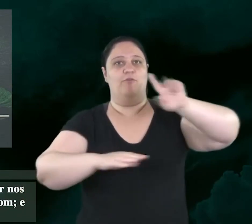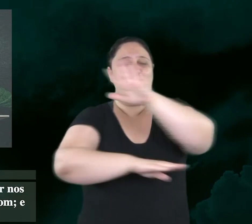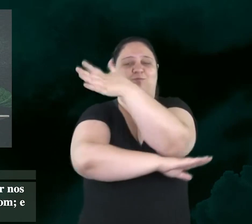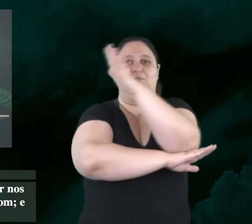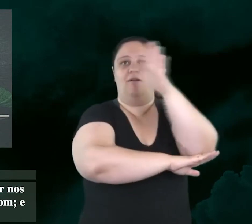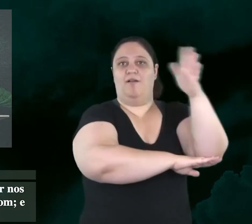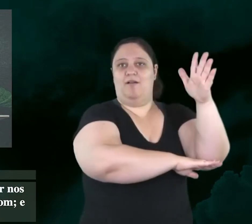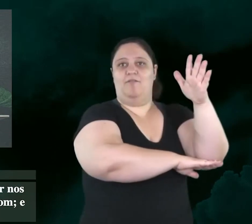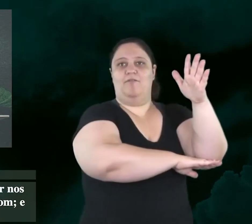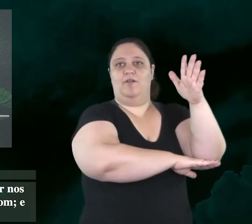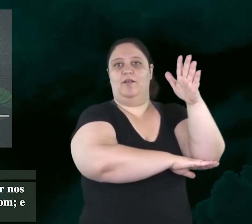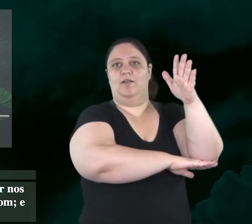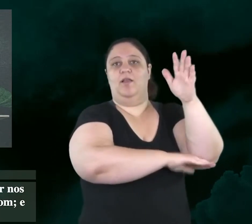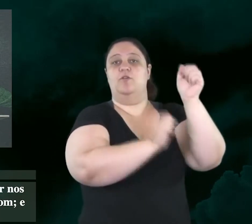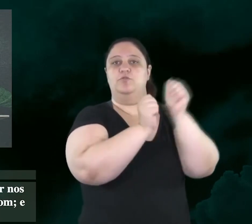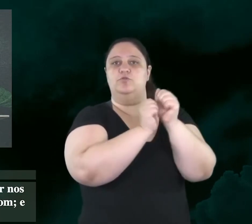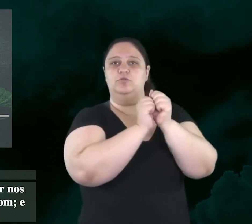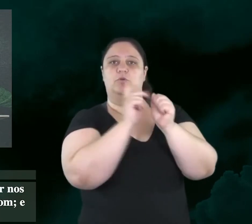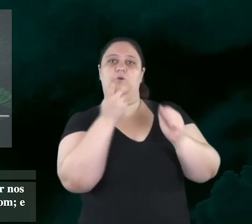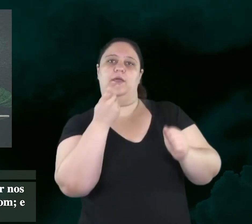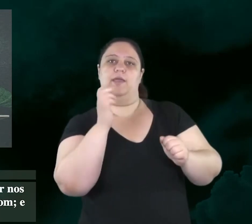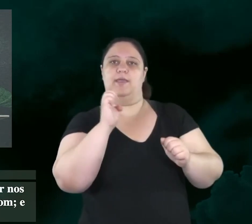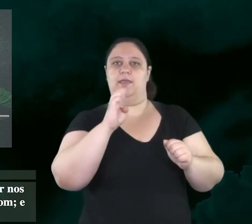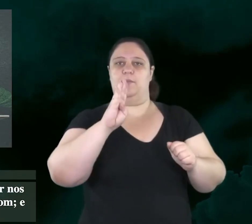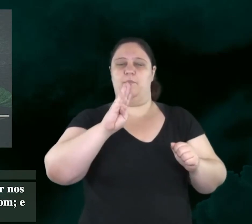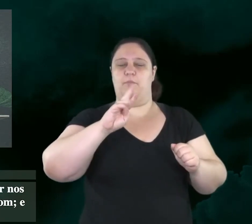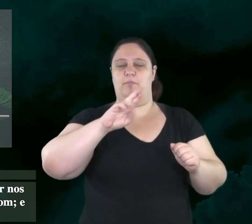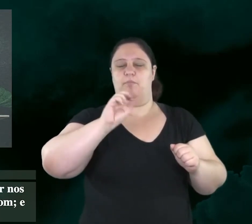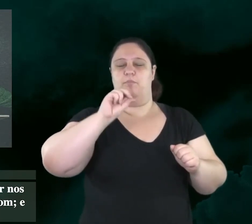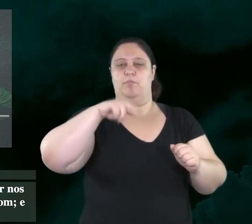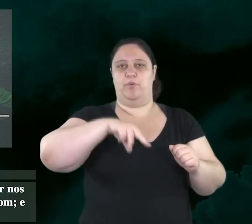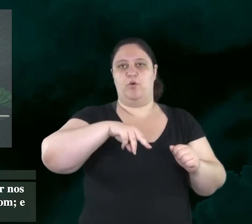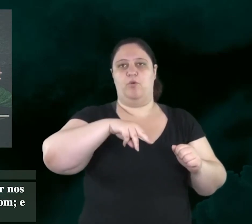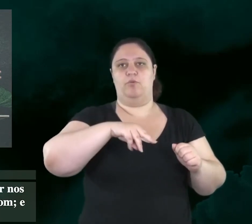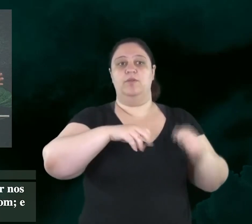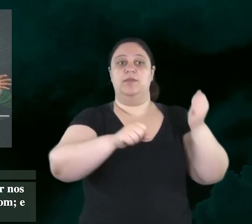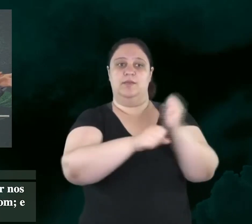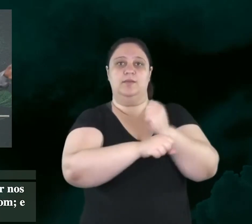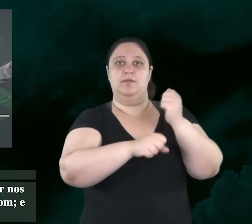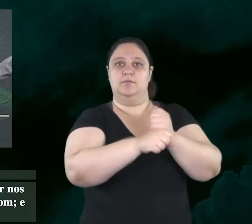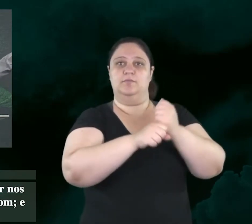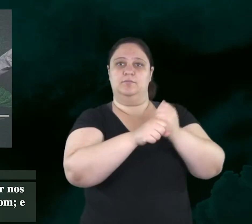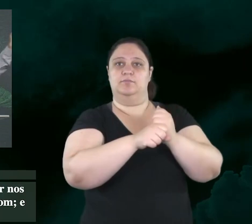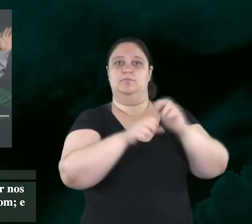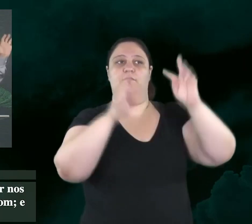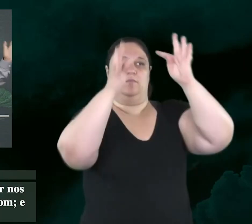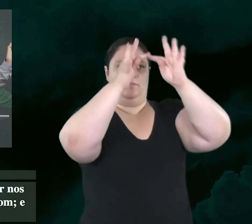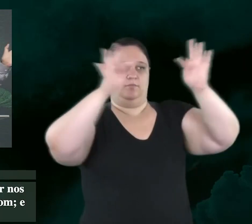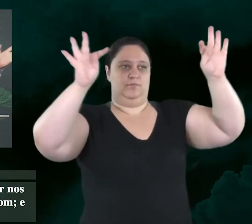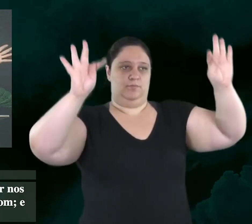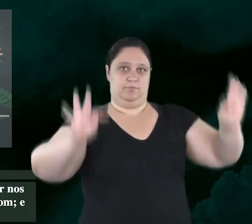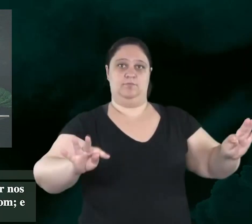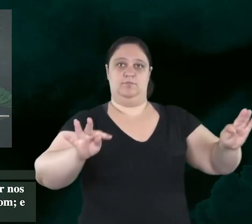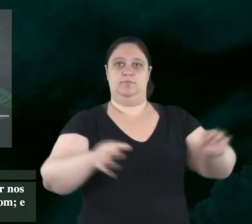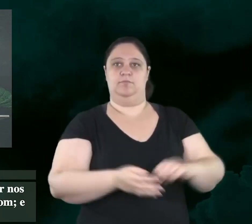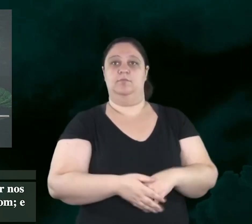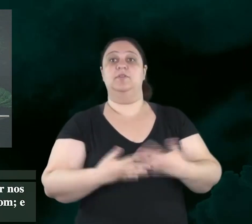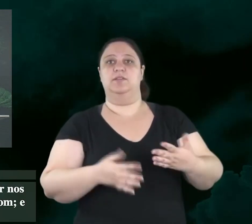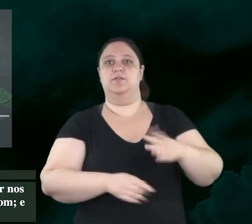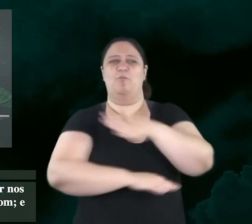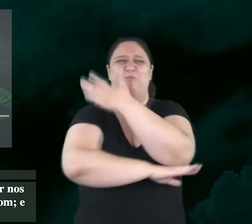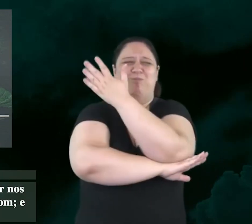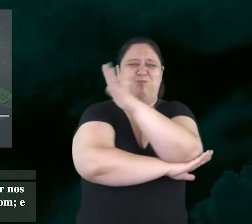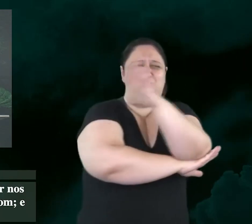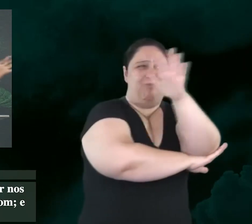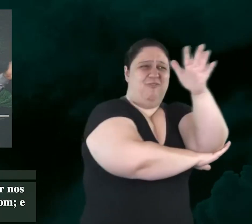a Hebrom, e levantou ali um altar ao Senhor. Carvalhais já é uma plantação de carvalhos,